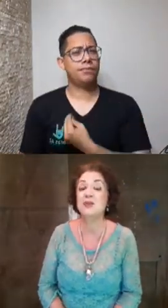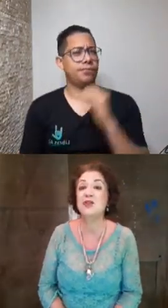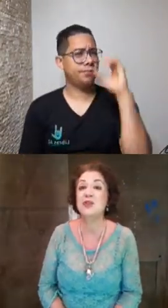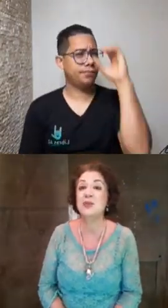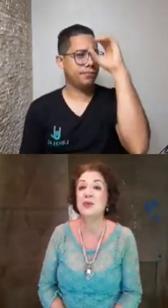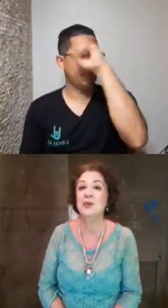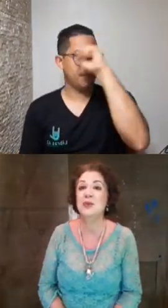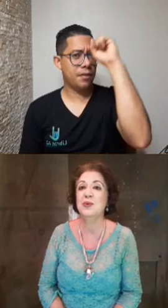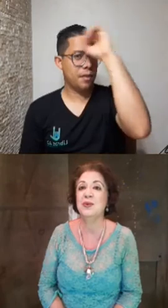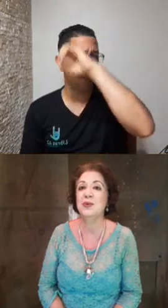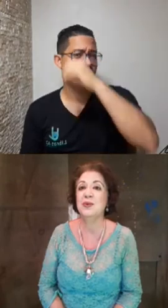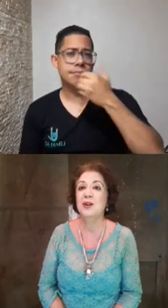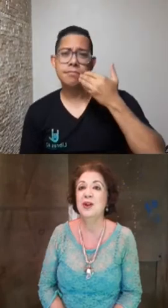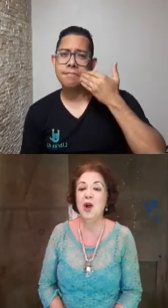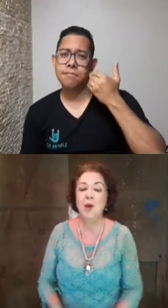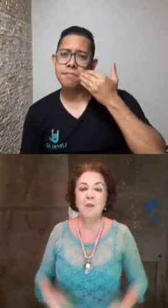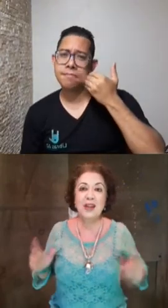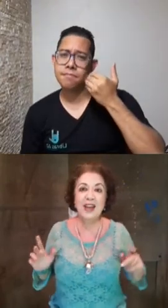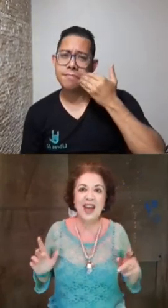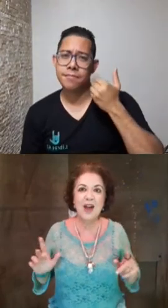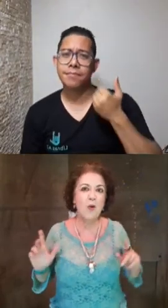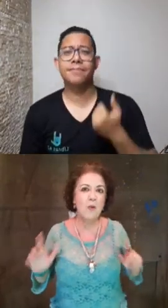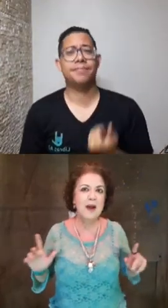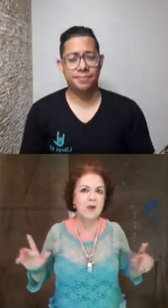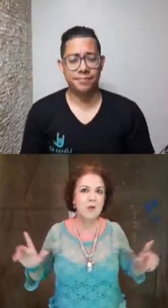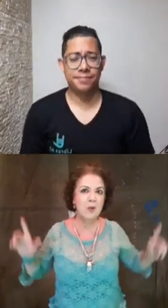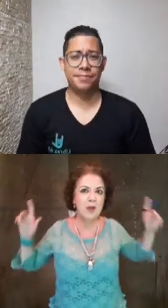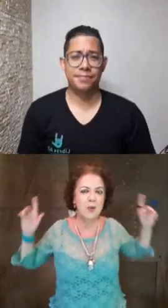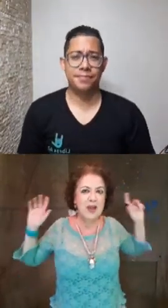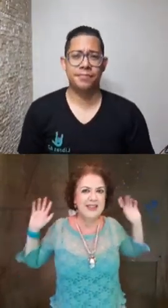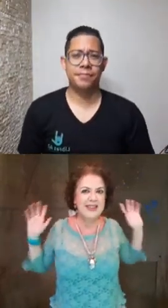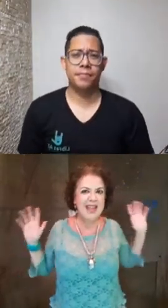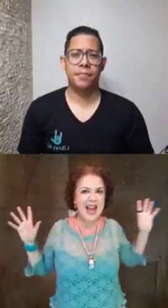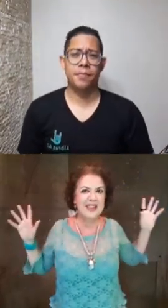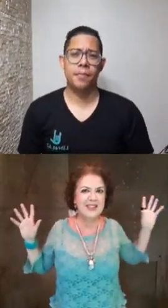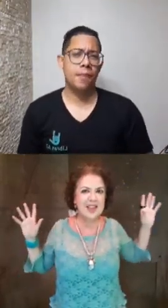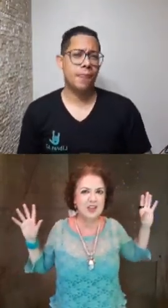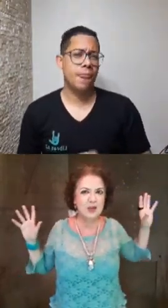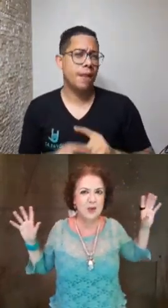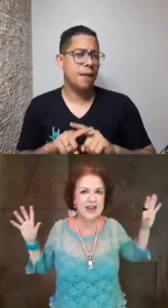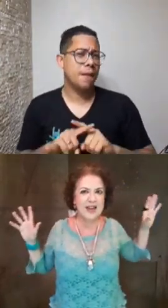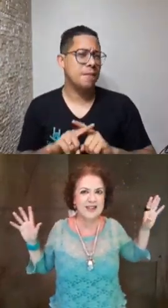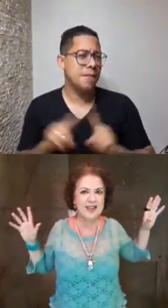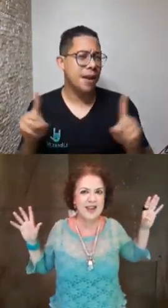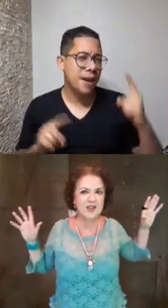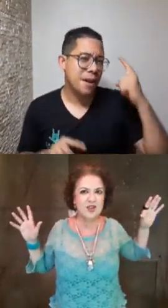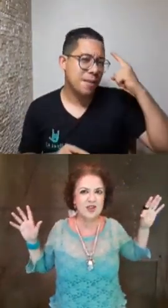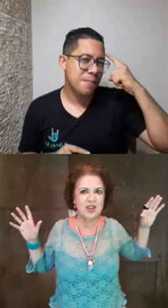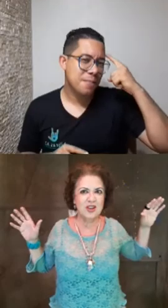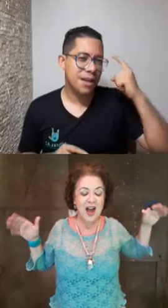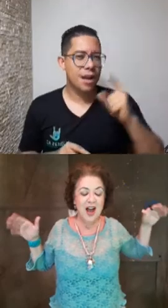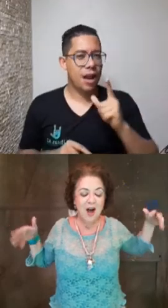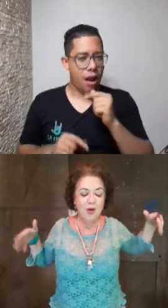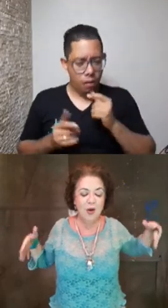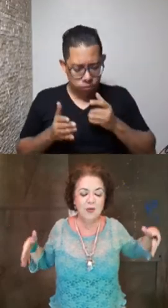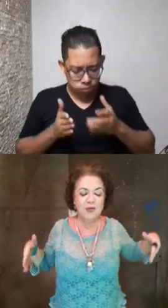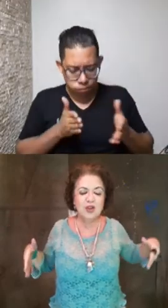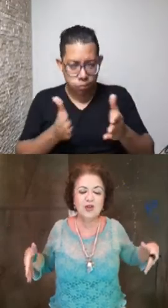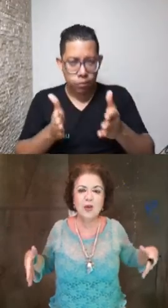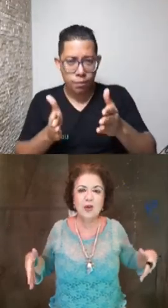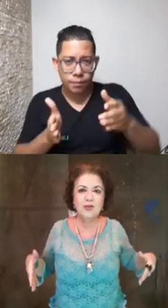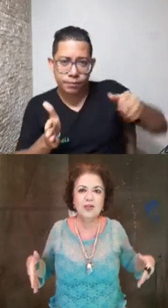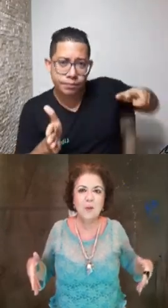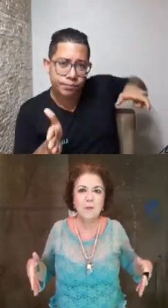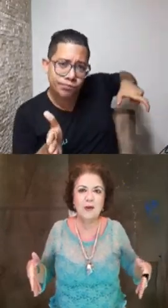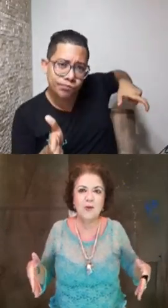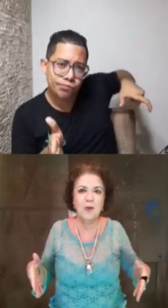sabiam disso tudo, porque acompanham o rio desde a sua nascente, ao longo de